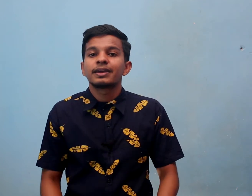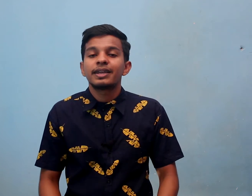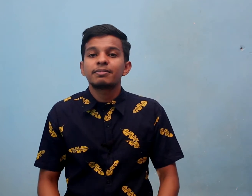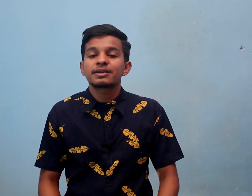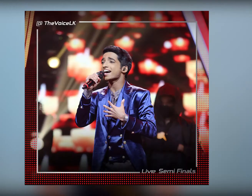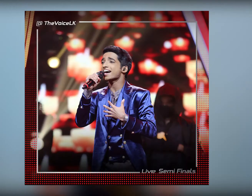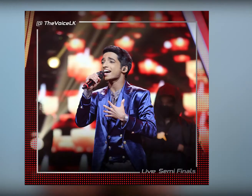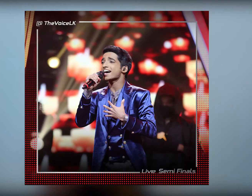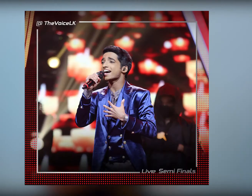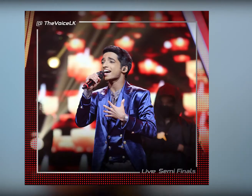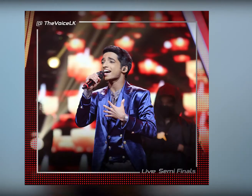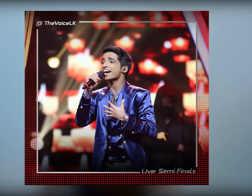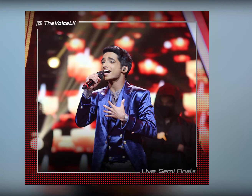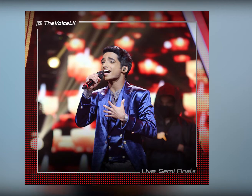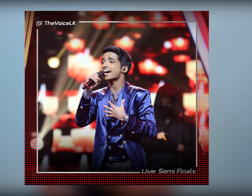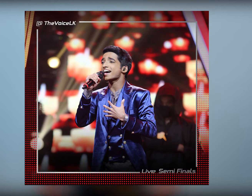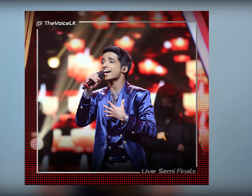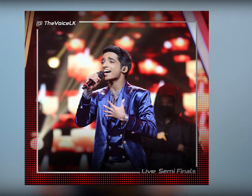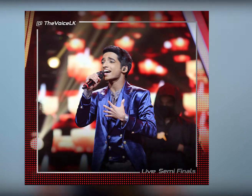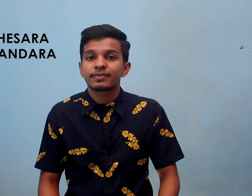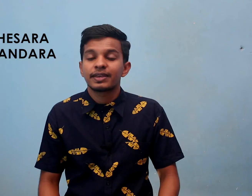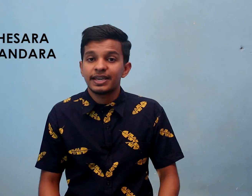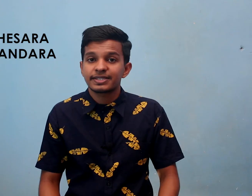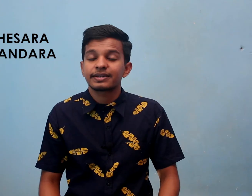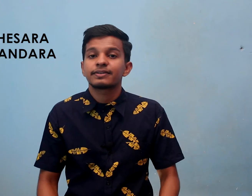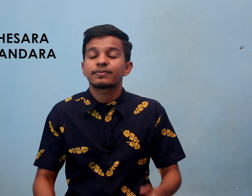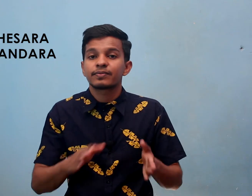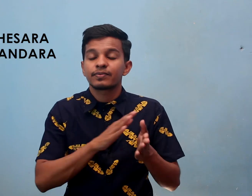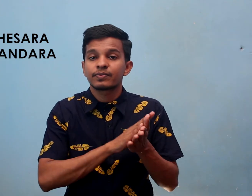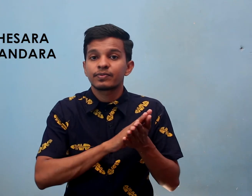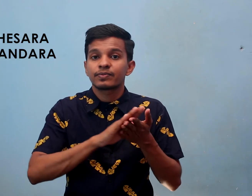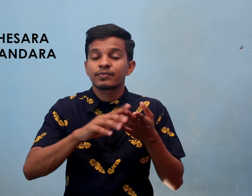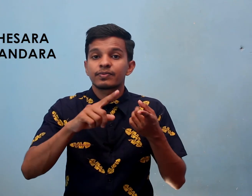ඊට පස්සේ අපි බලමු හේසර බණ්ඩාර. හේසර.